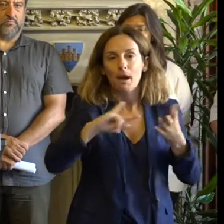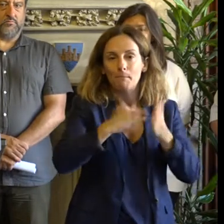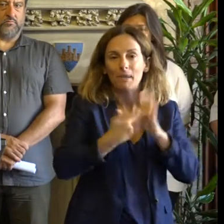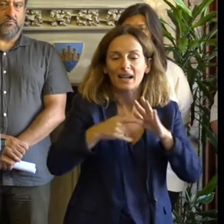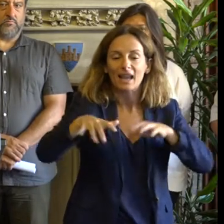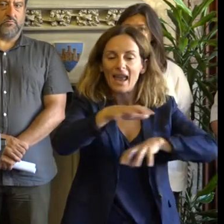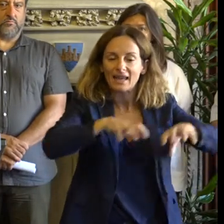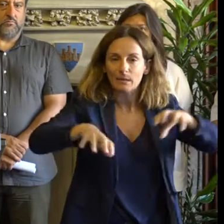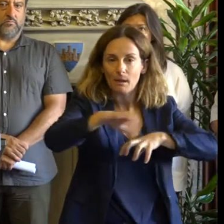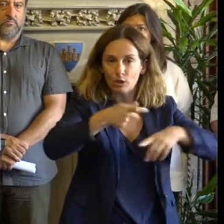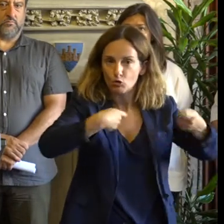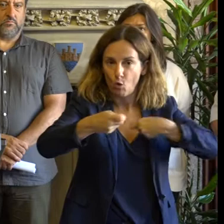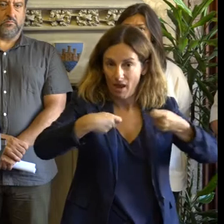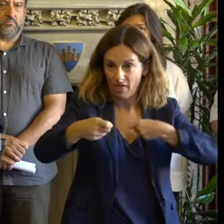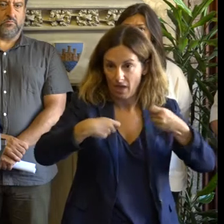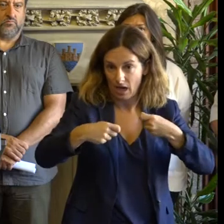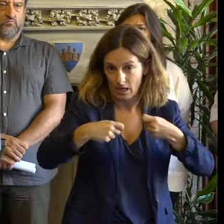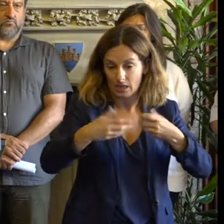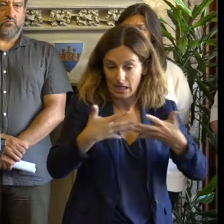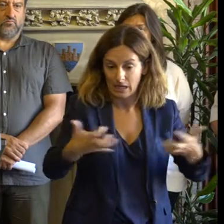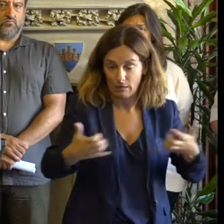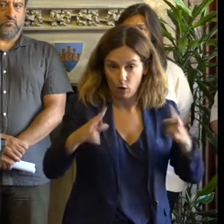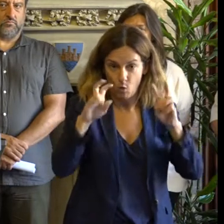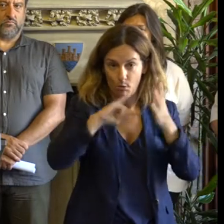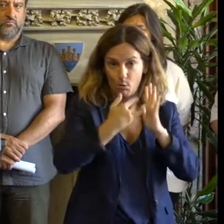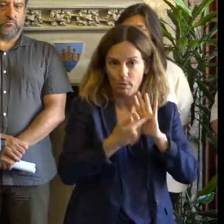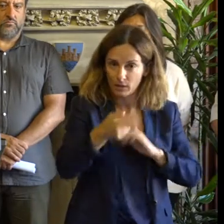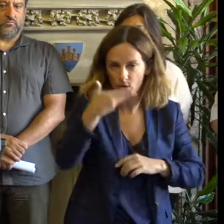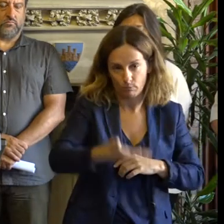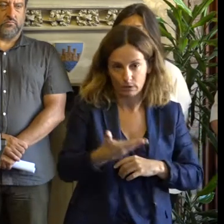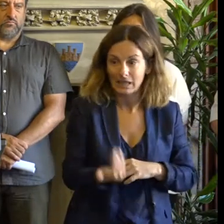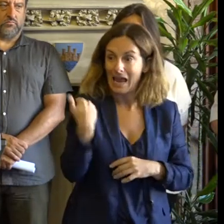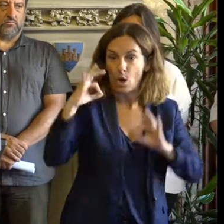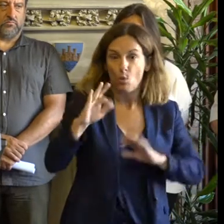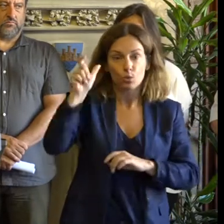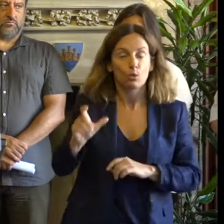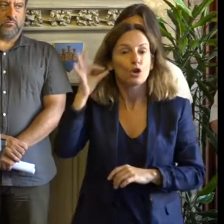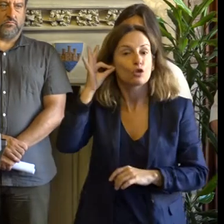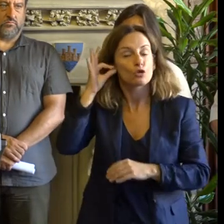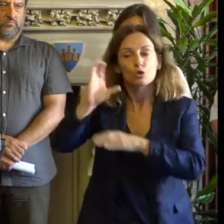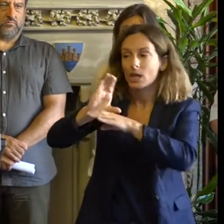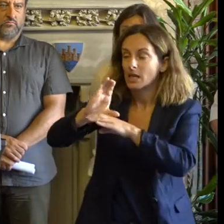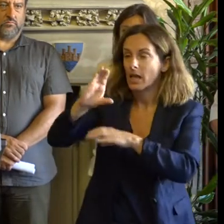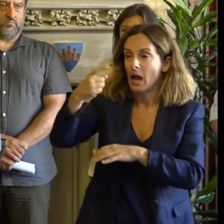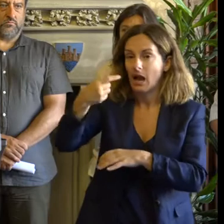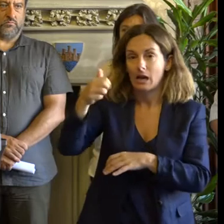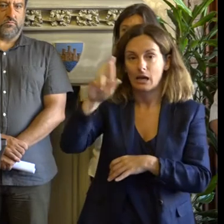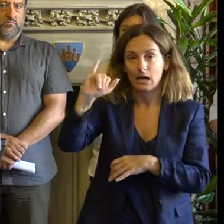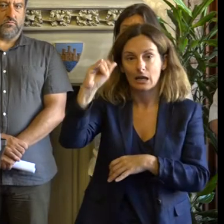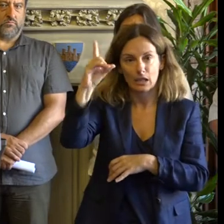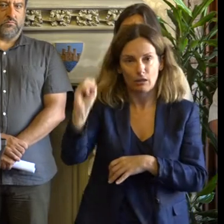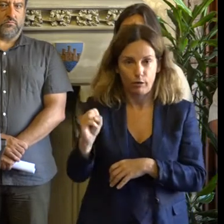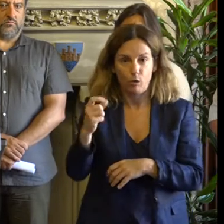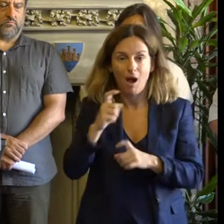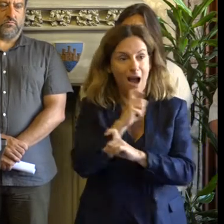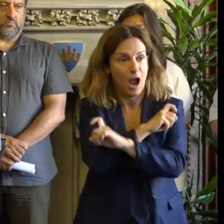de feina prou important, que a més ahir mateix la consellera Garrido anunciava que presentarem un recurs davant del Tribunal Superior